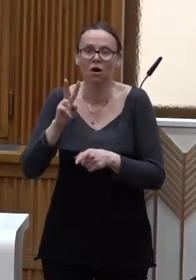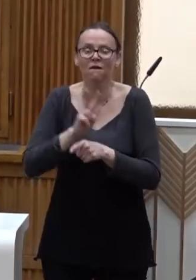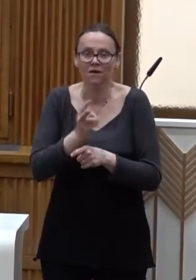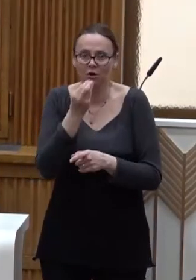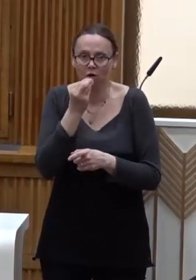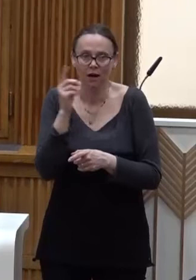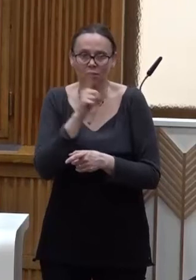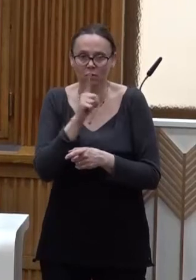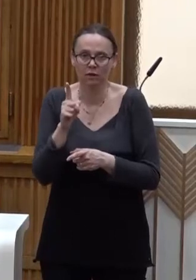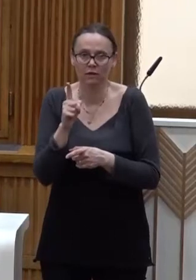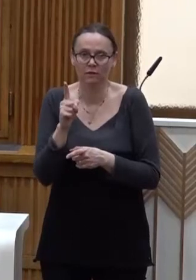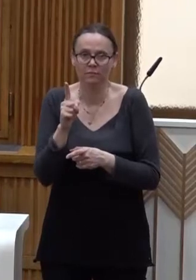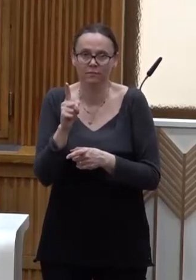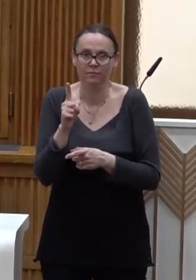veterinarstvo varno hrano in pa